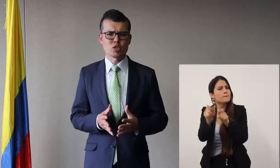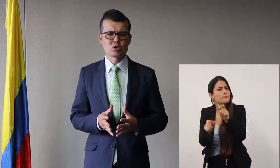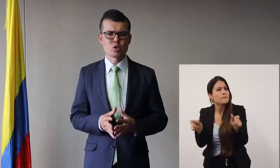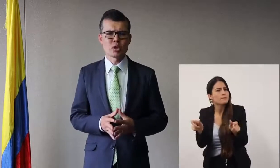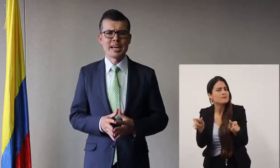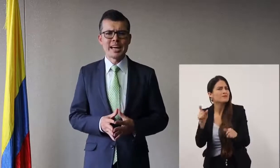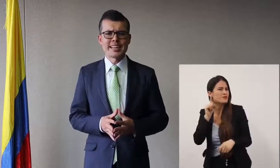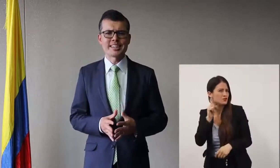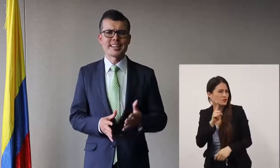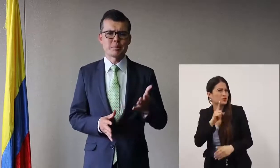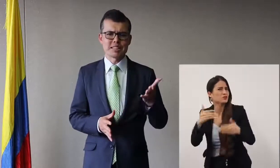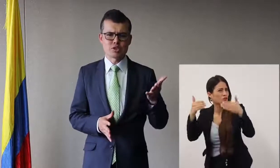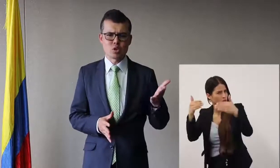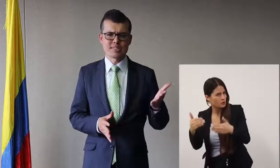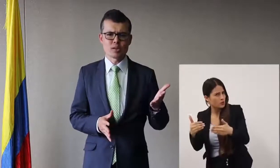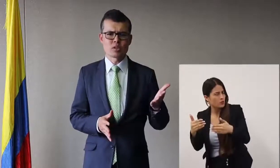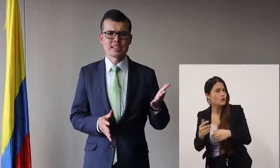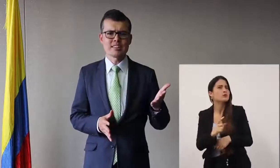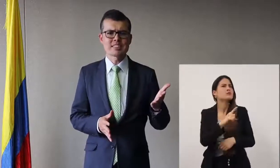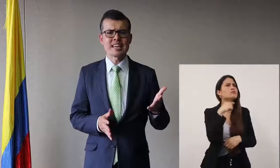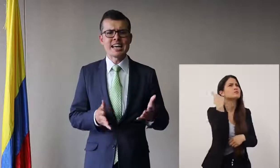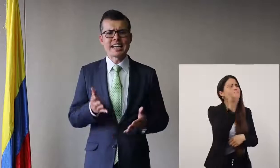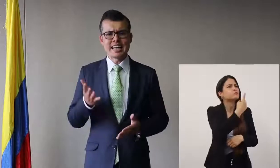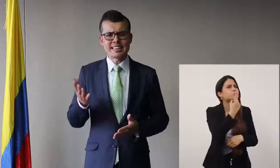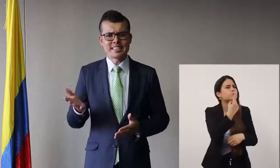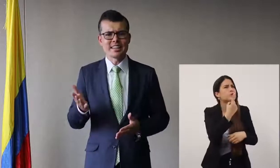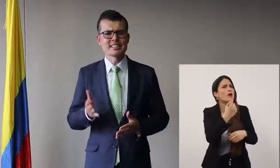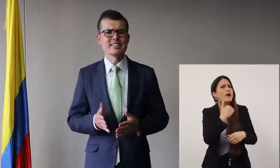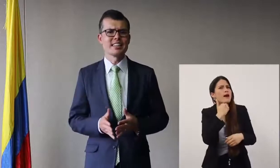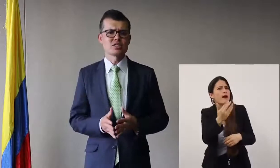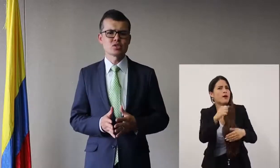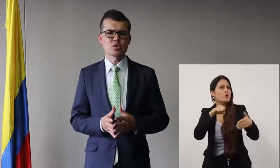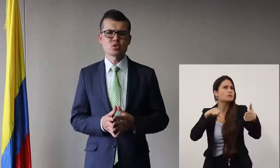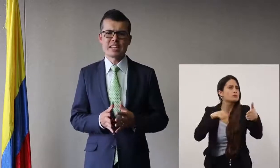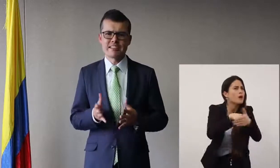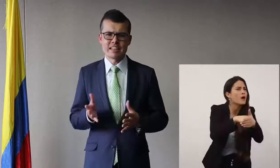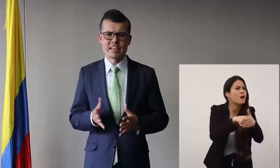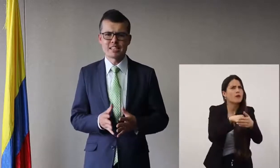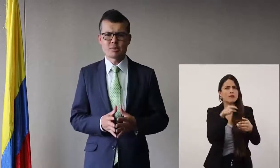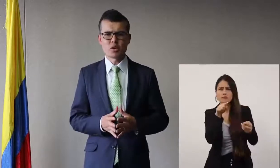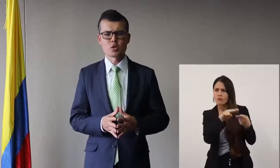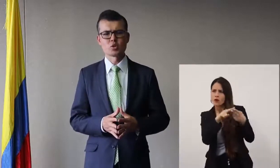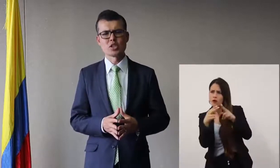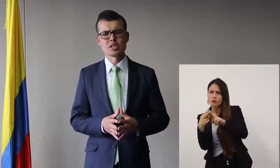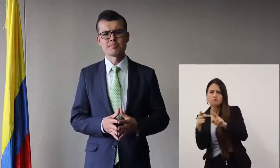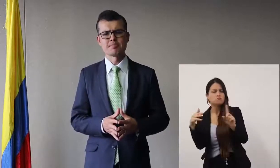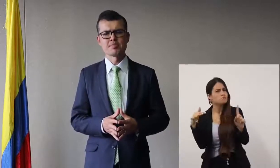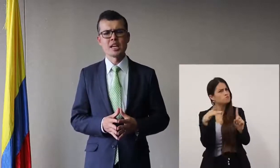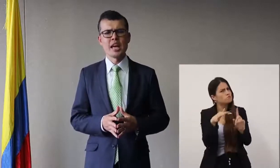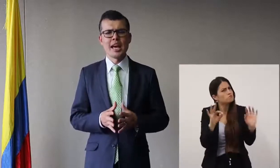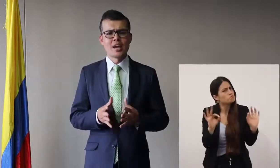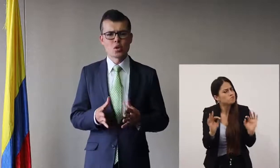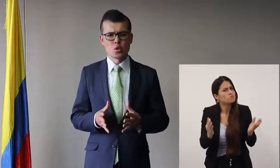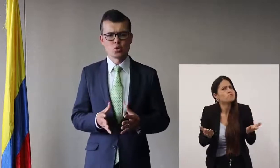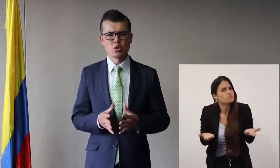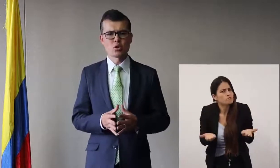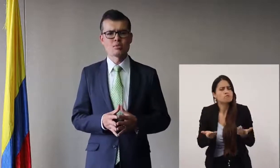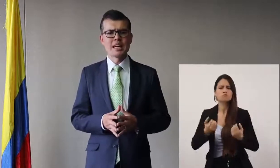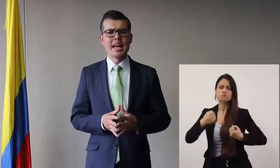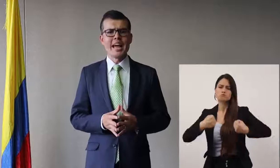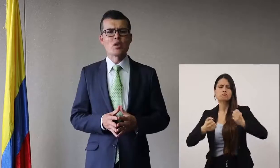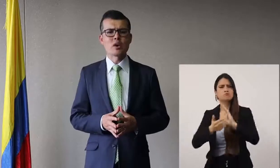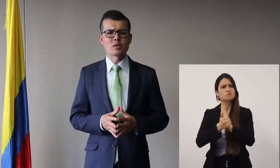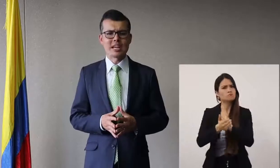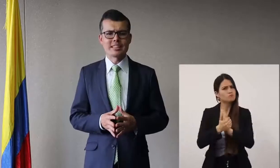la asociación entre las limitaciones auditivas y la tasa de siniestros y habilidades para conducir. En